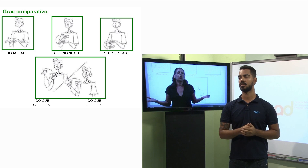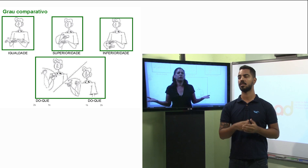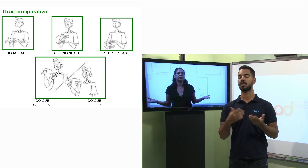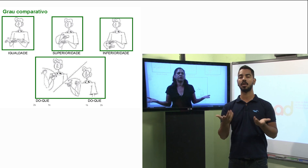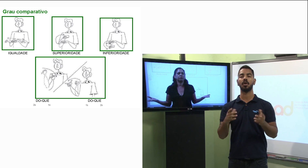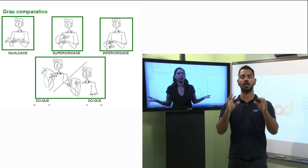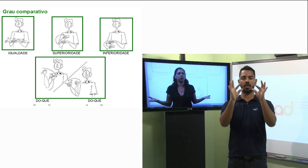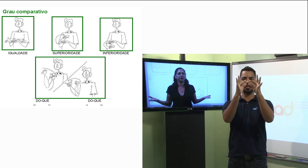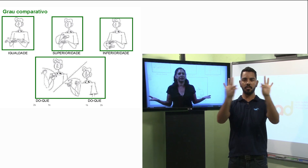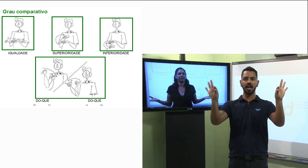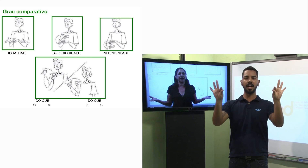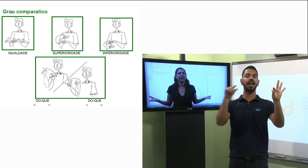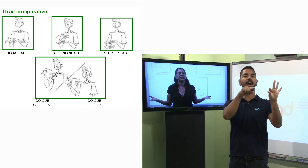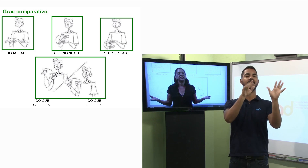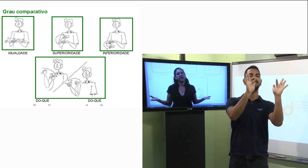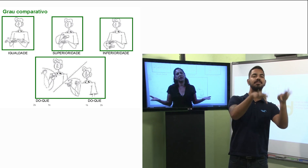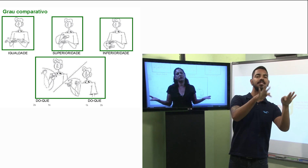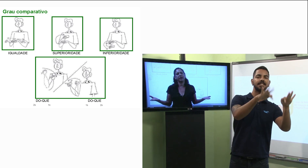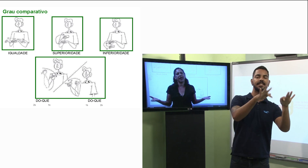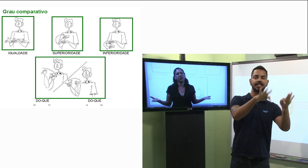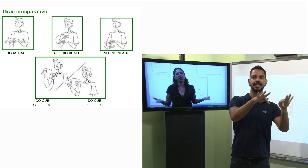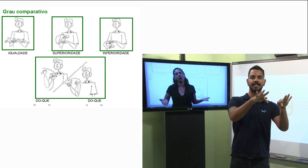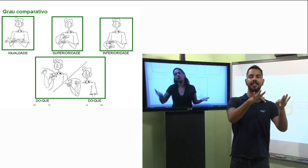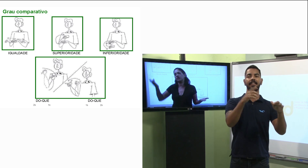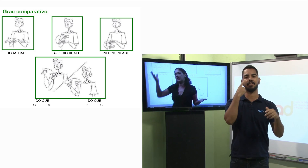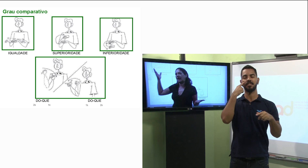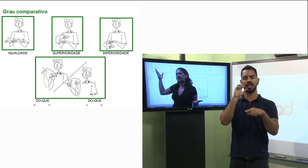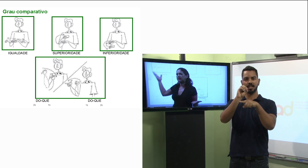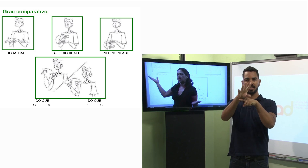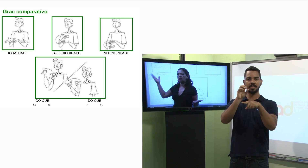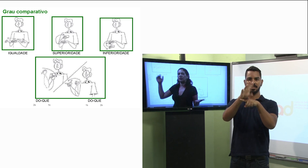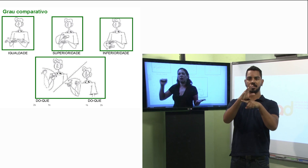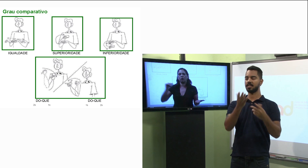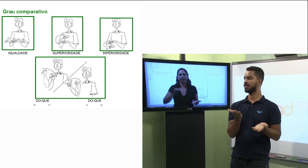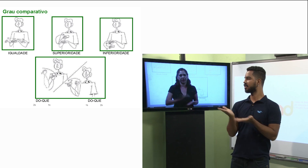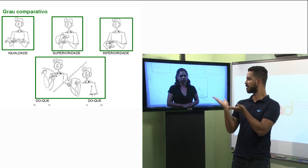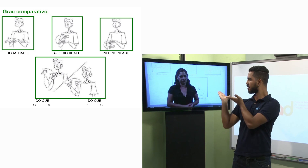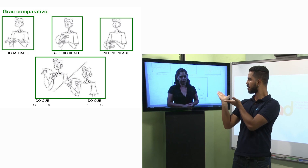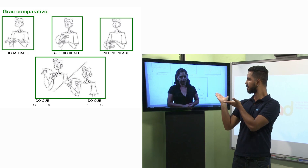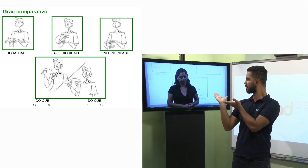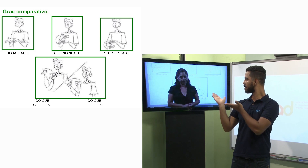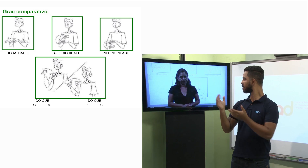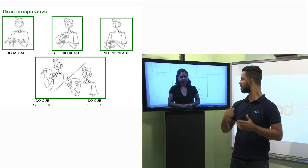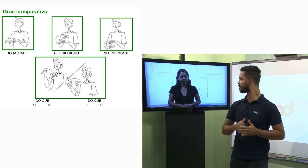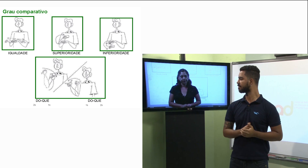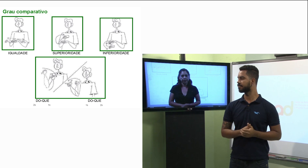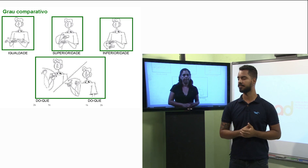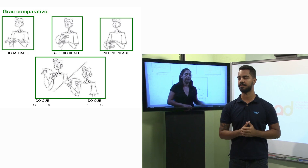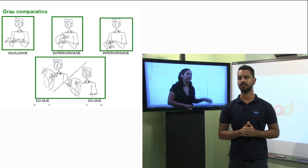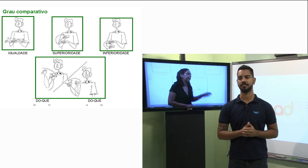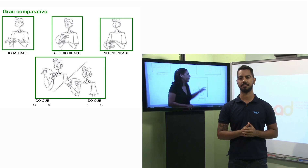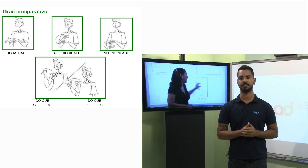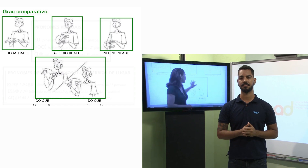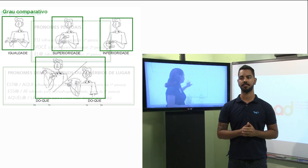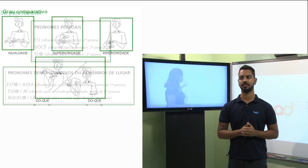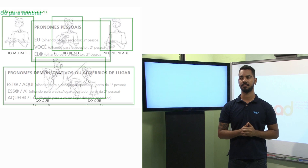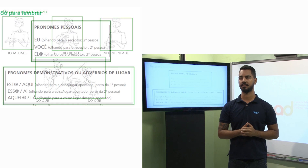frase. Como vocês podem observar, segue no slide alguns sinais de grau comparativo.